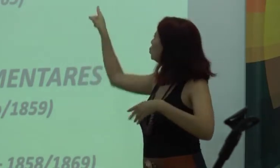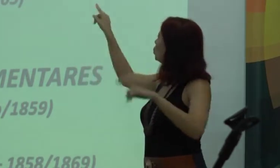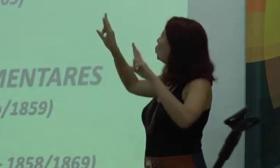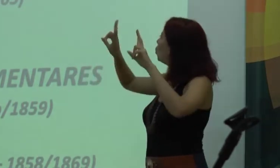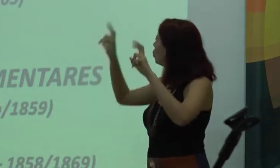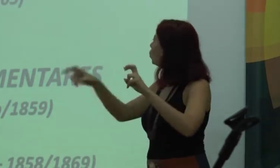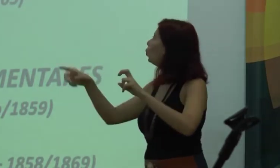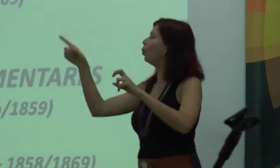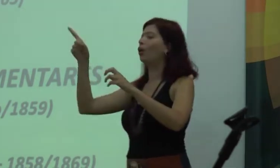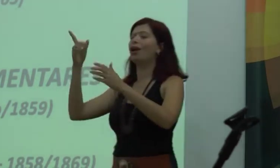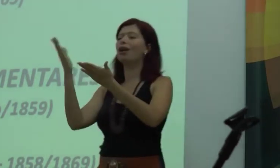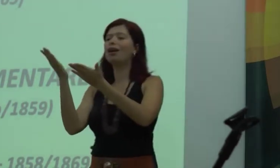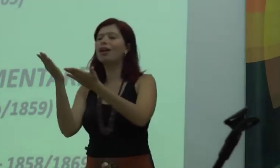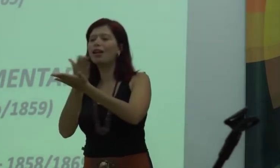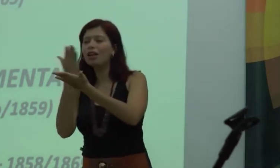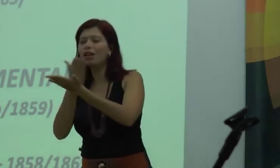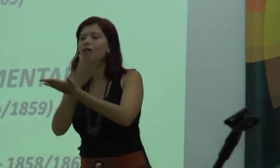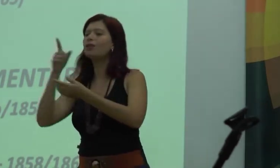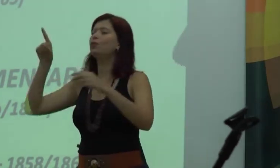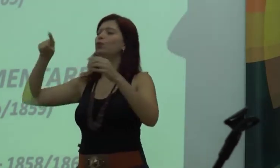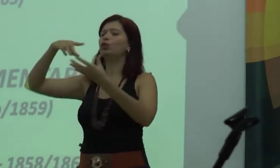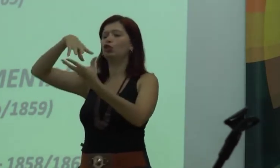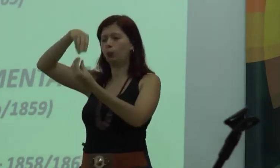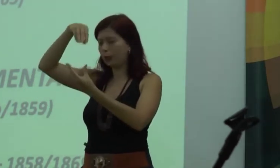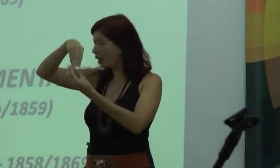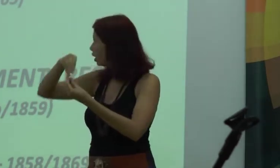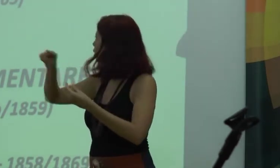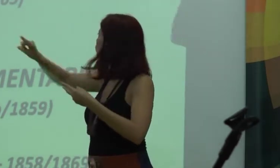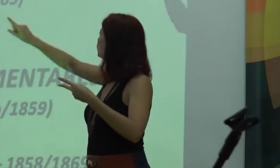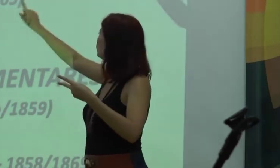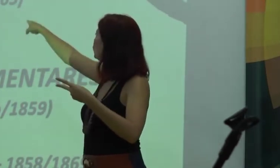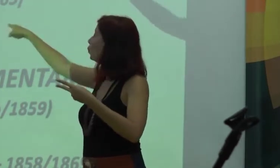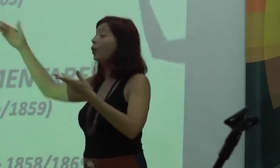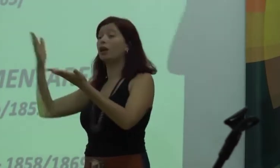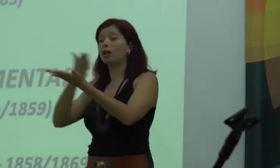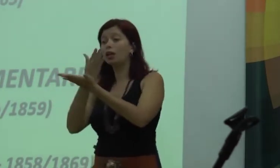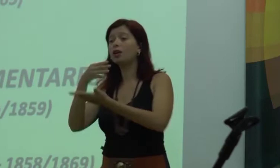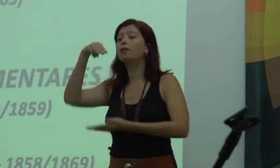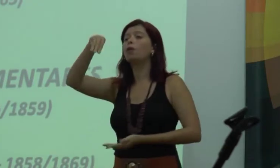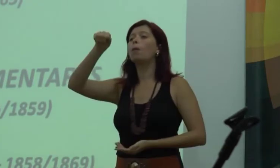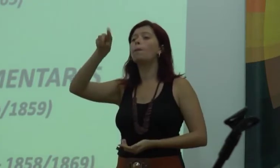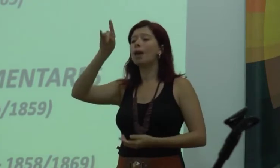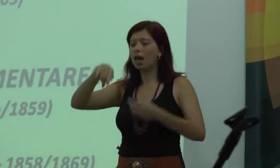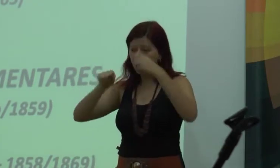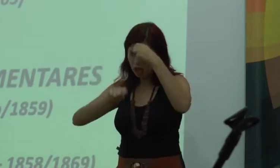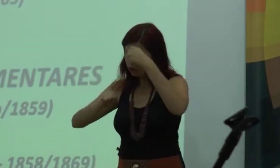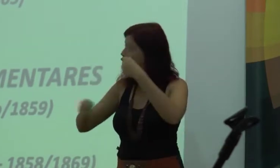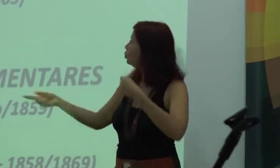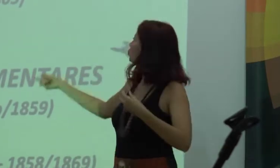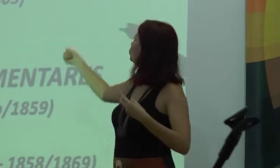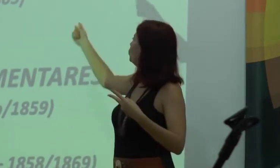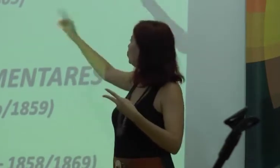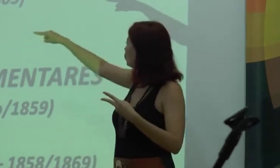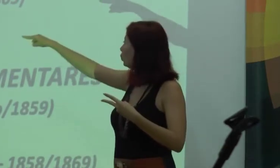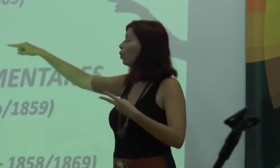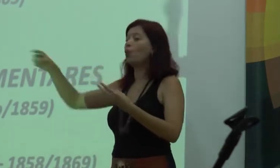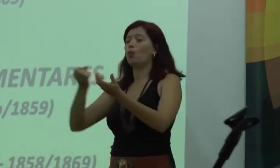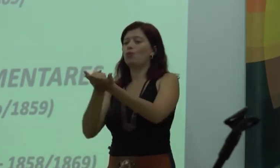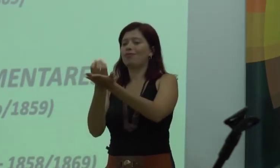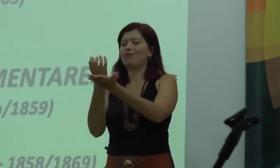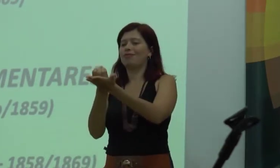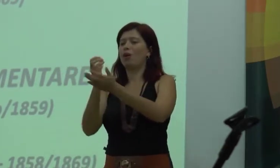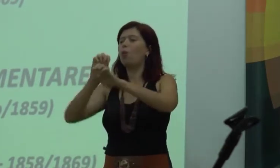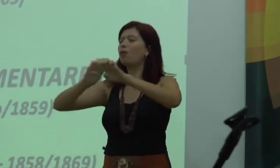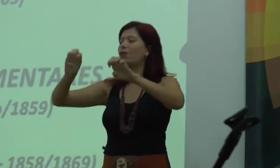Passando, teve esses livros, e ele fez o Pentateuco, os espíritos, né, ditaram